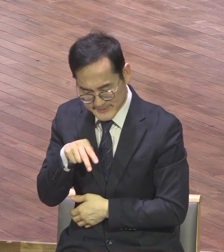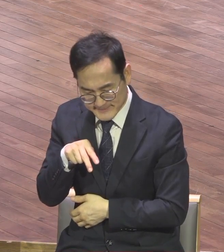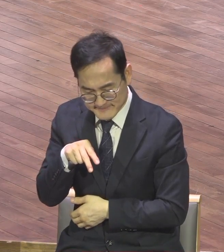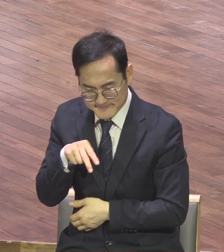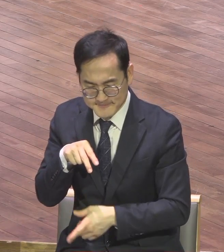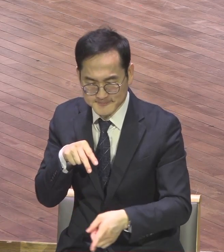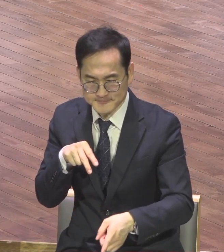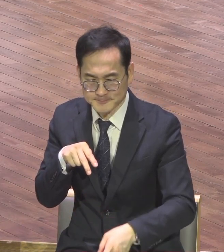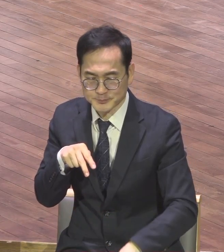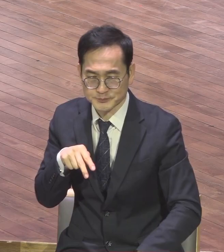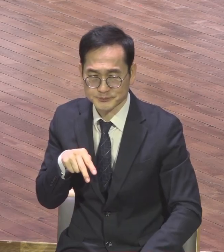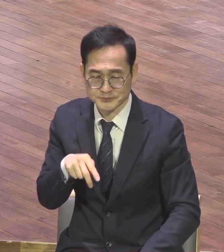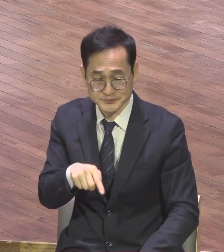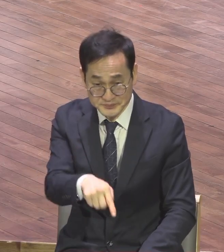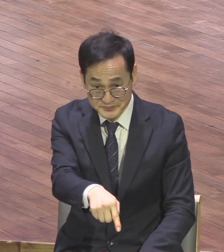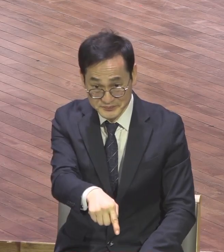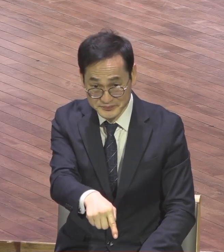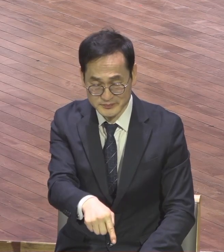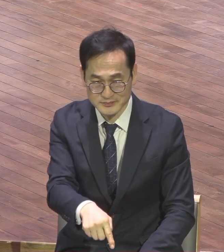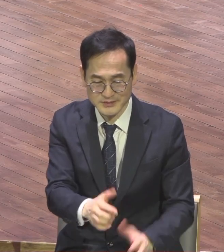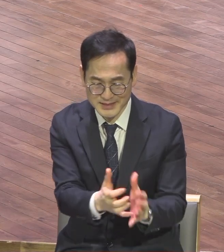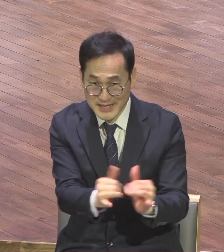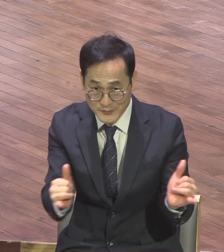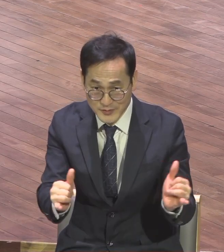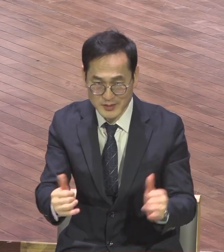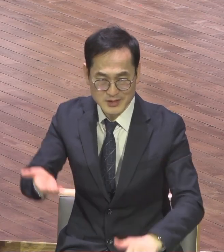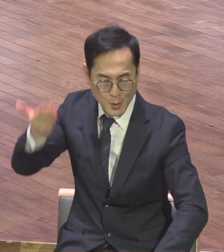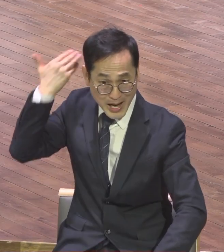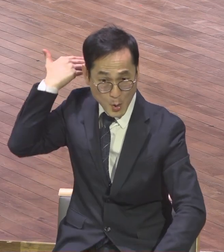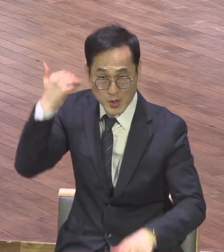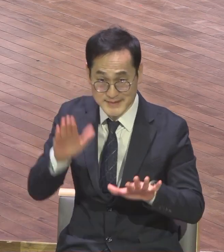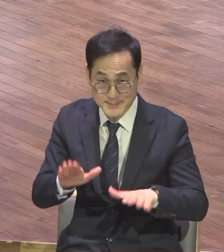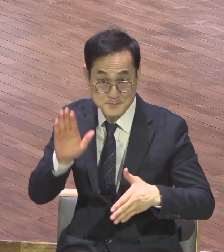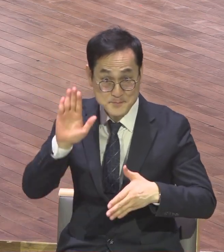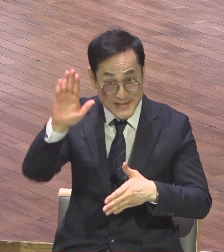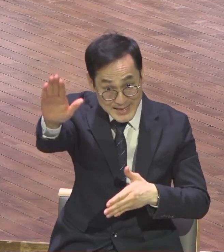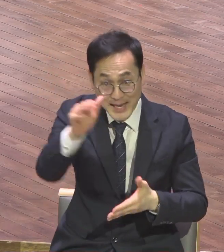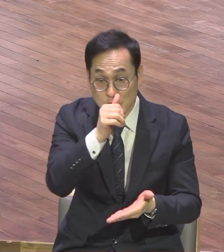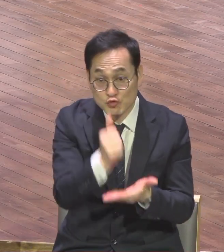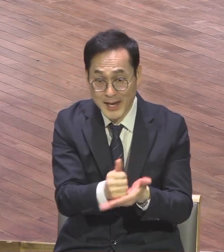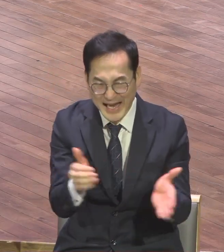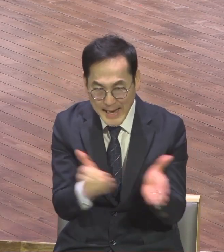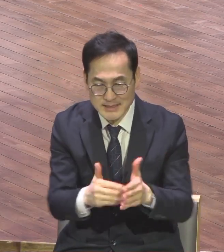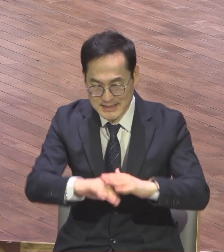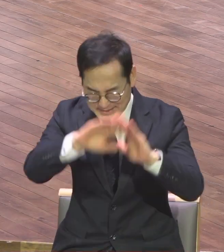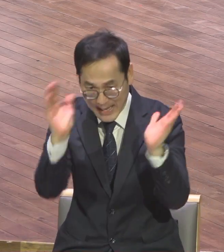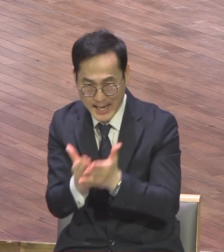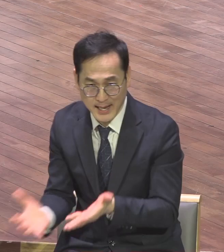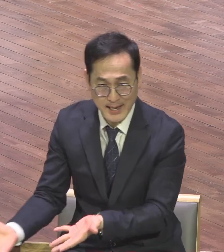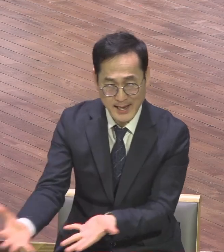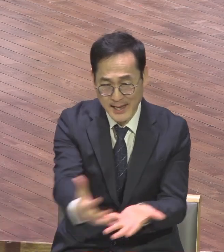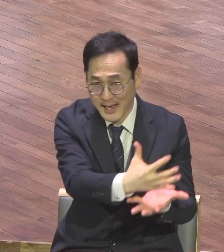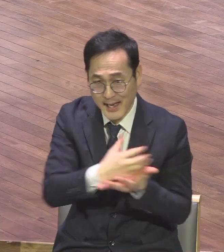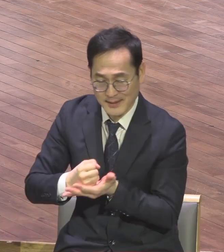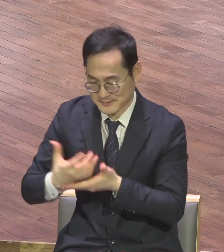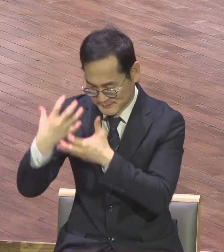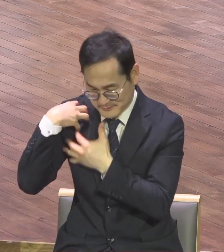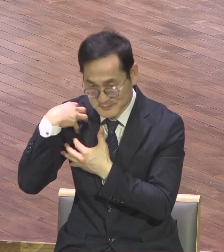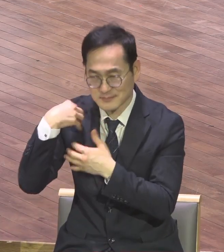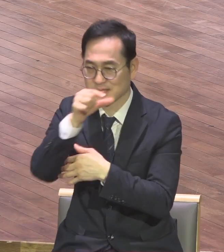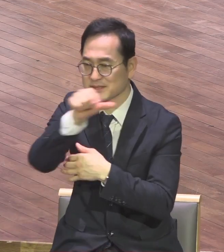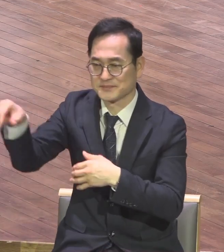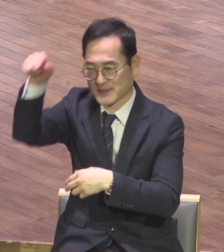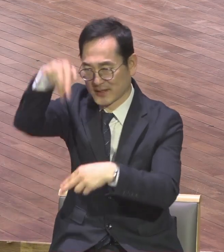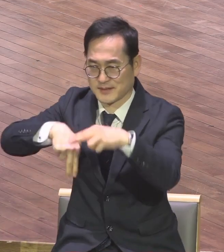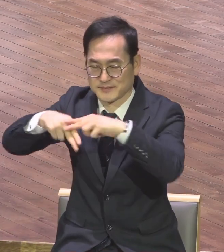과거 현재 미래 영혼까지 싹 다 단 한 번에 싹 단번에 제사를 드린 것이